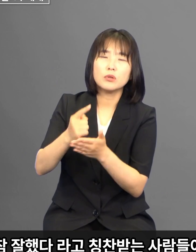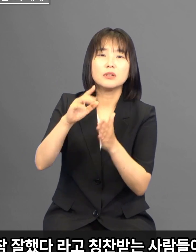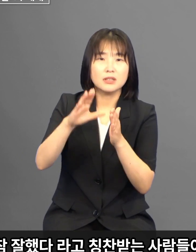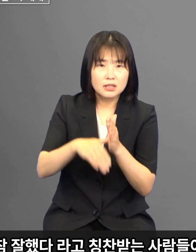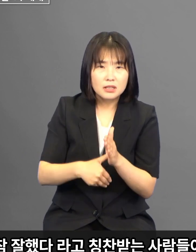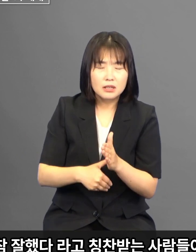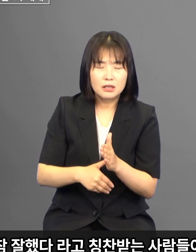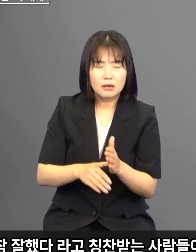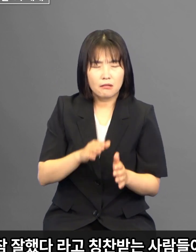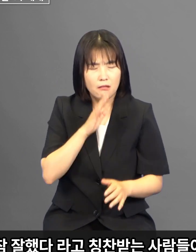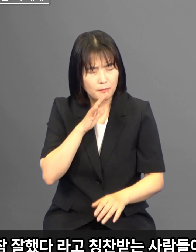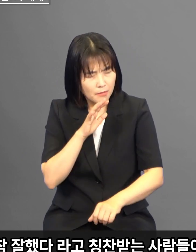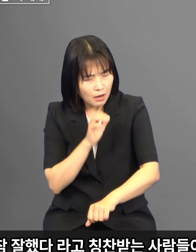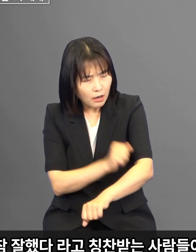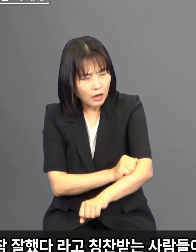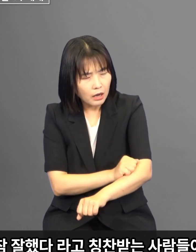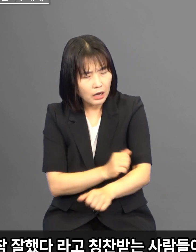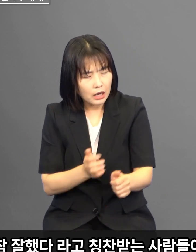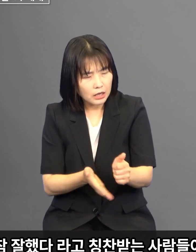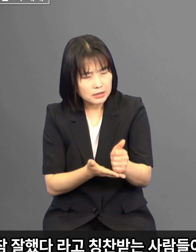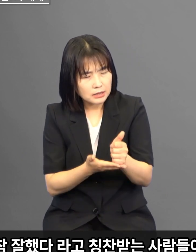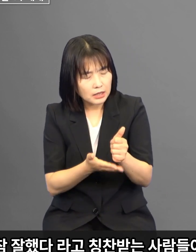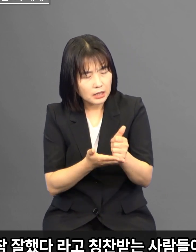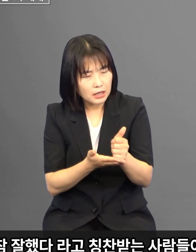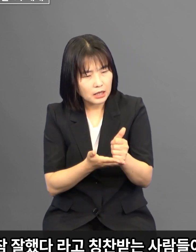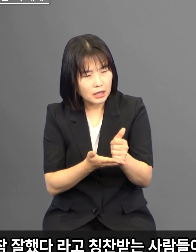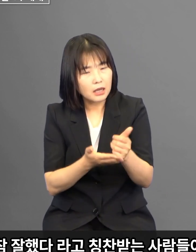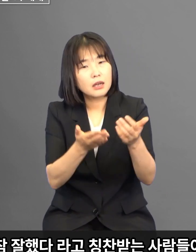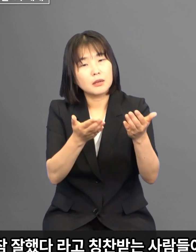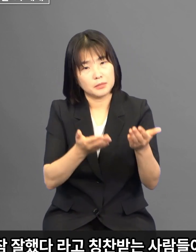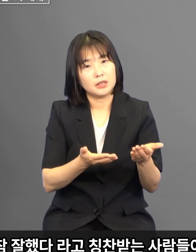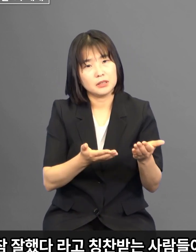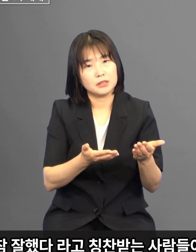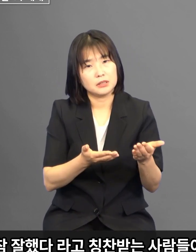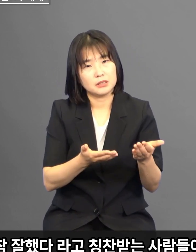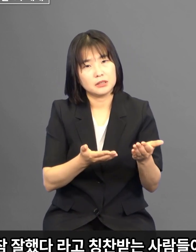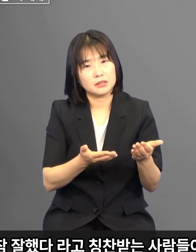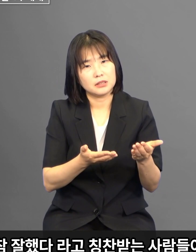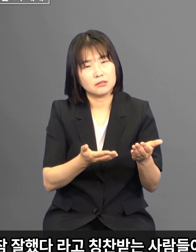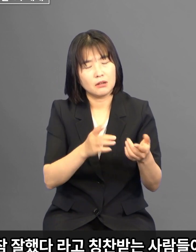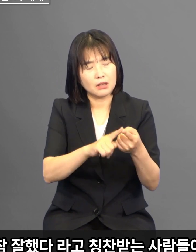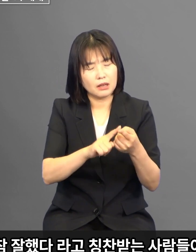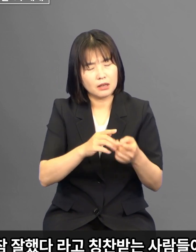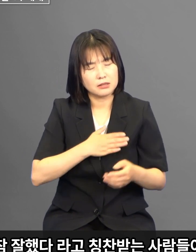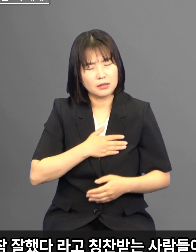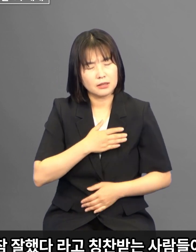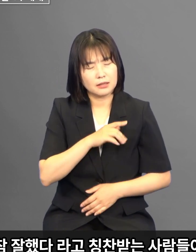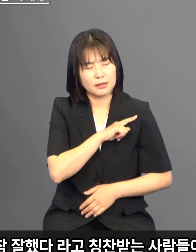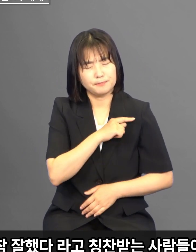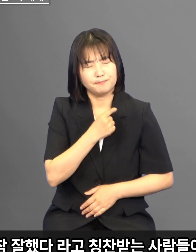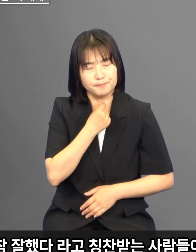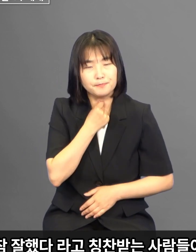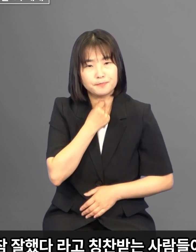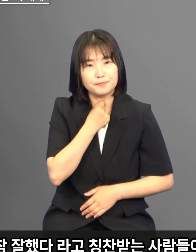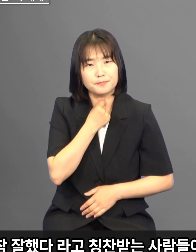참 잘했다 라고 칭찬받는 사람들이 되기를, 사실 제가 가장 바라는 게 그것인데,